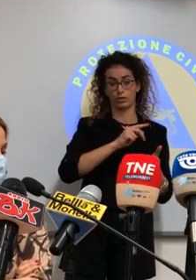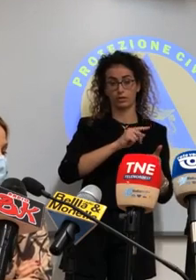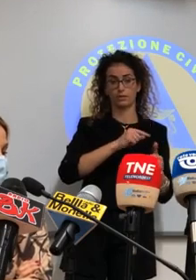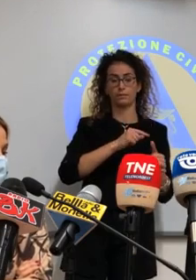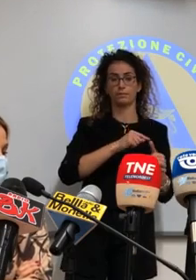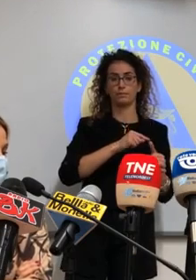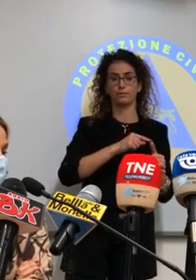avuto